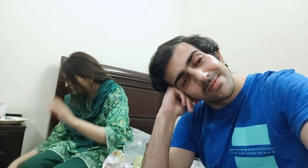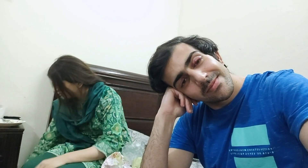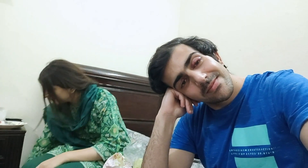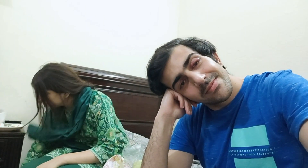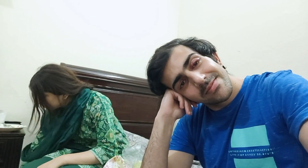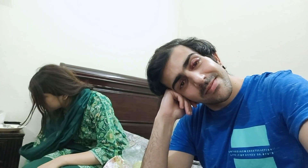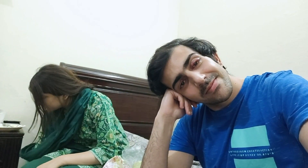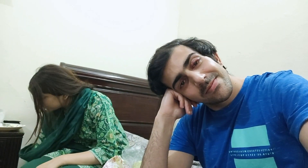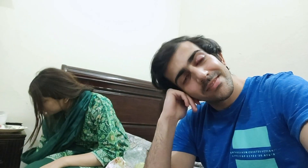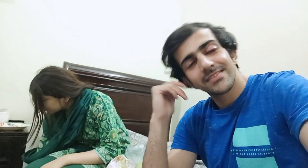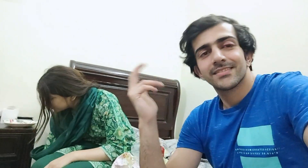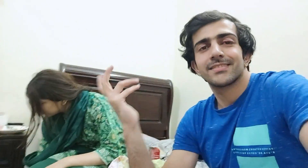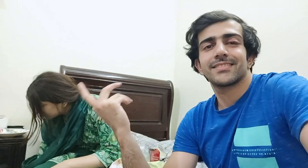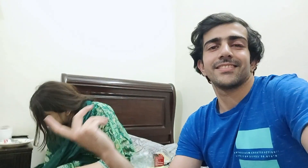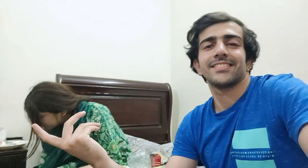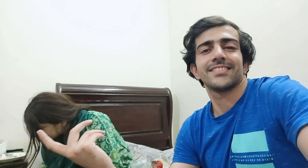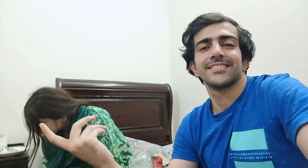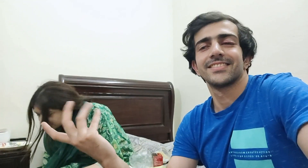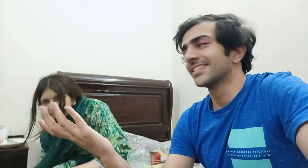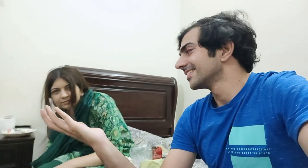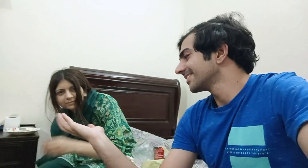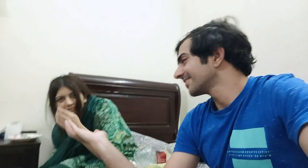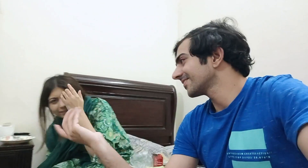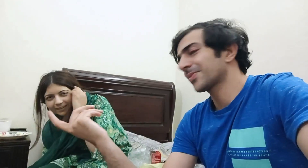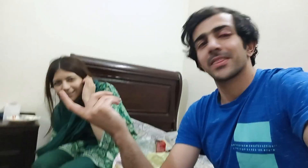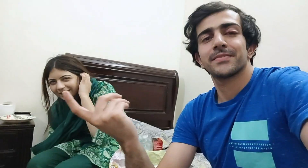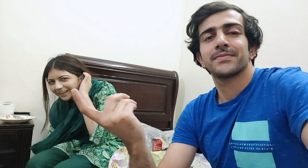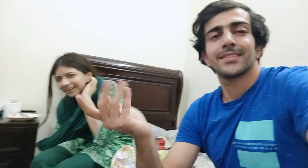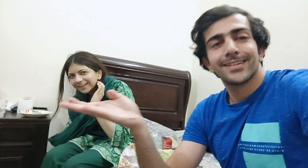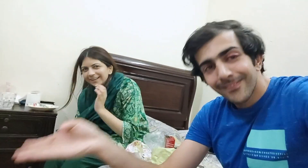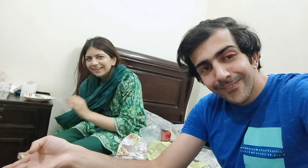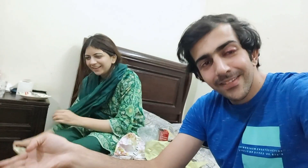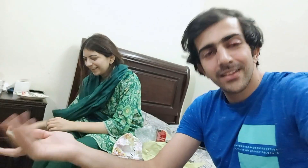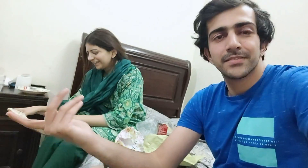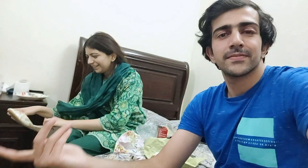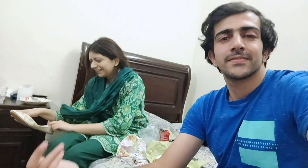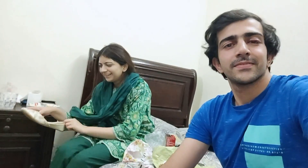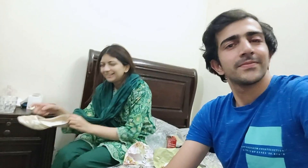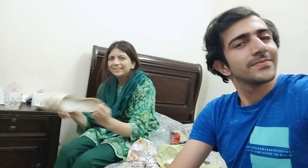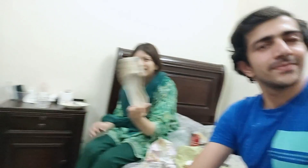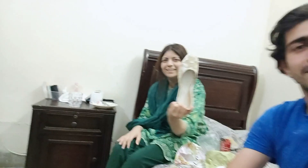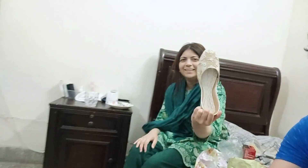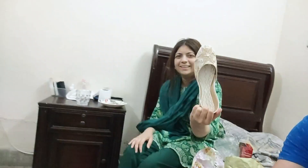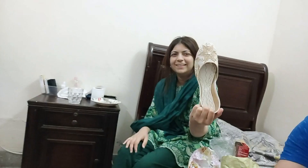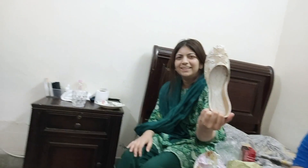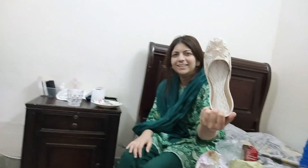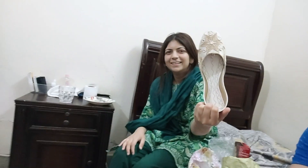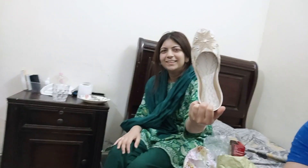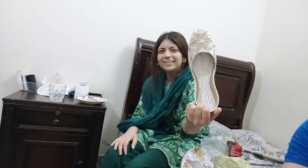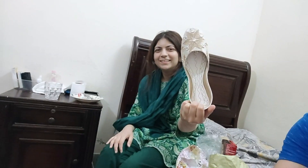और दिखाती हूँ खुशे भी। क्या यार, खुशे क्या दिखाने हैं तुमने? ये वाले खुशे लिए